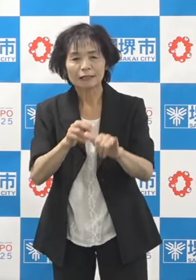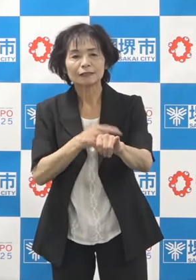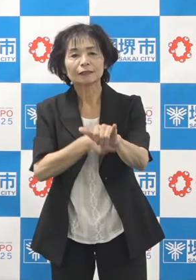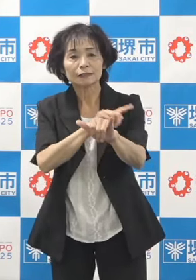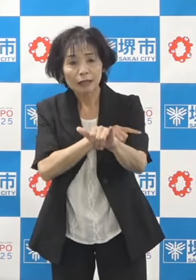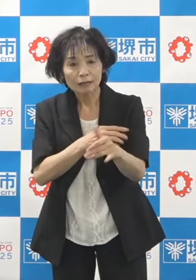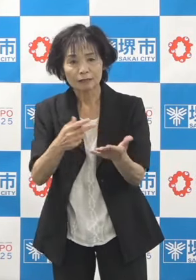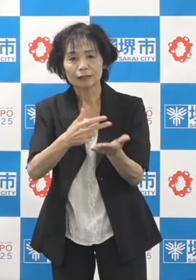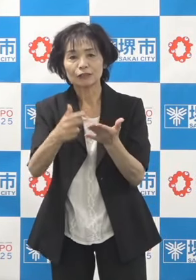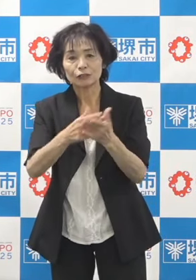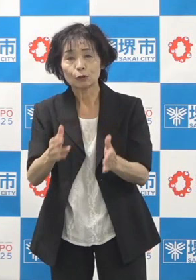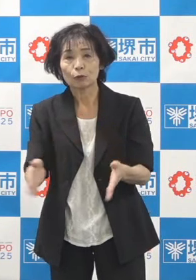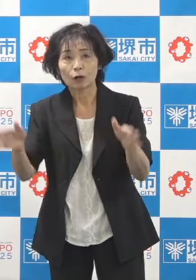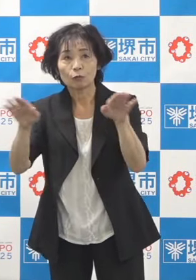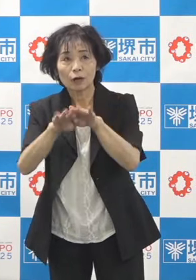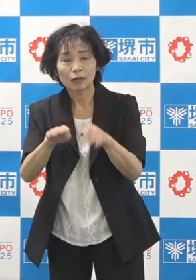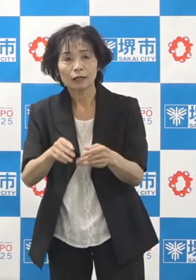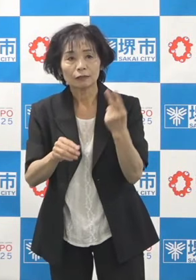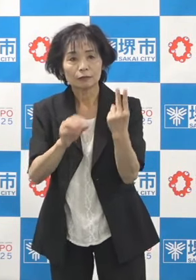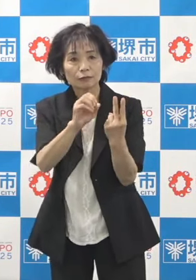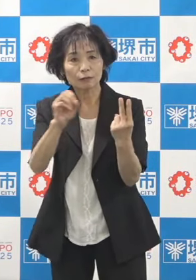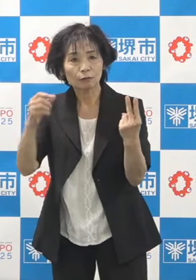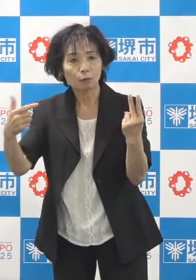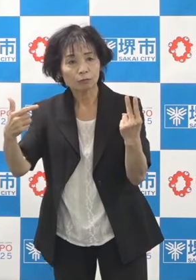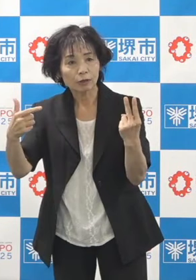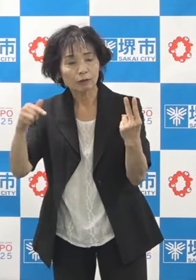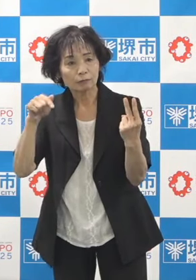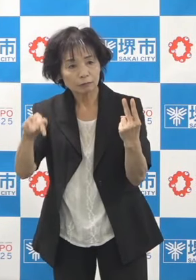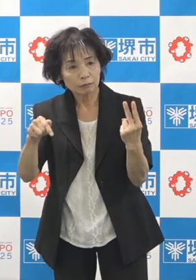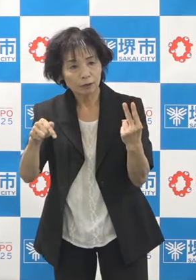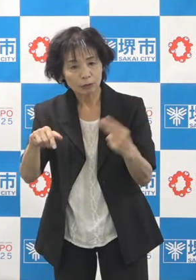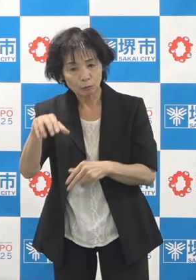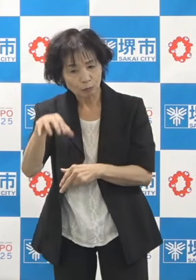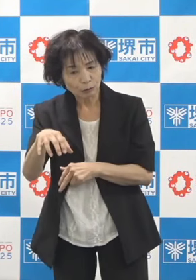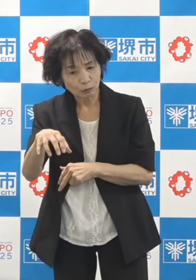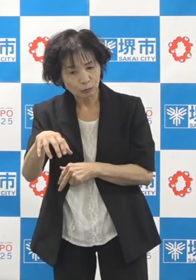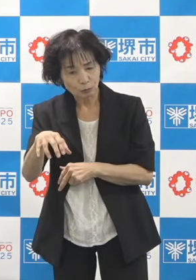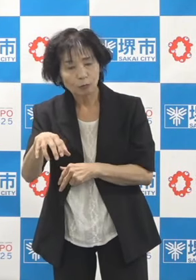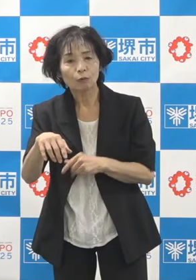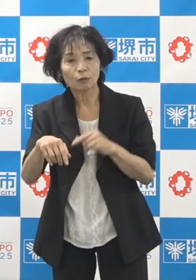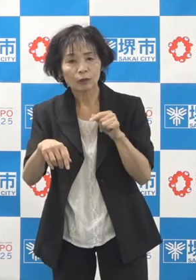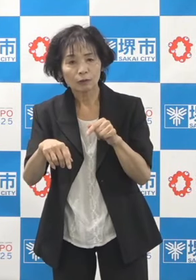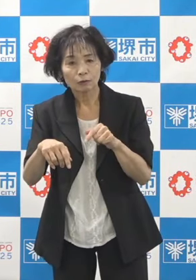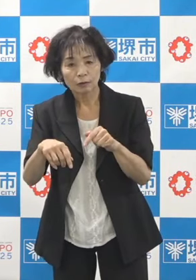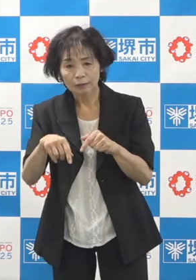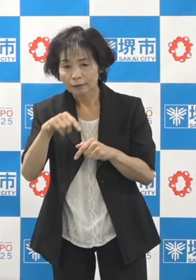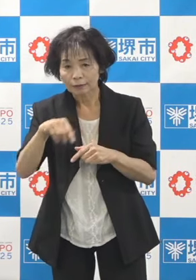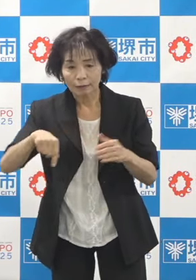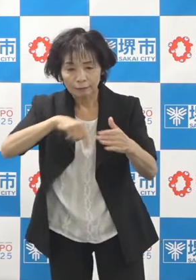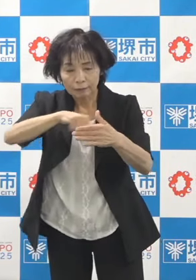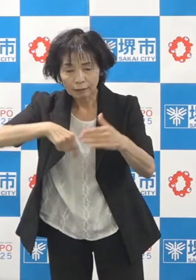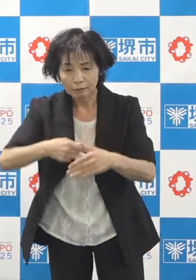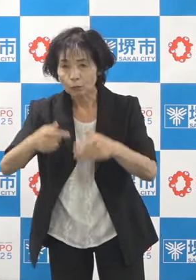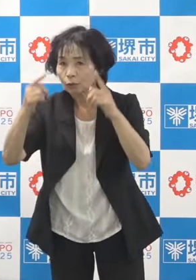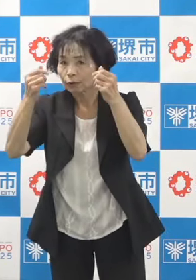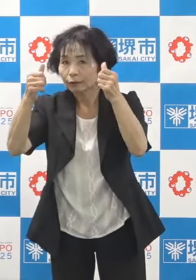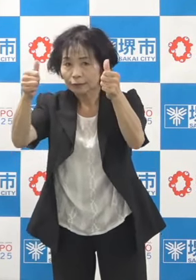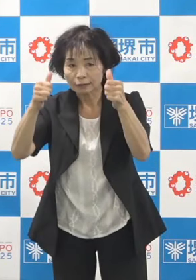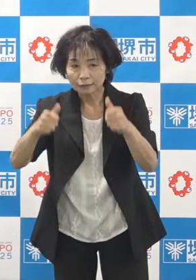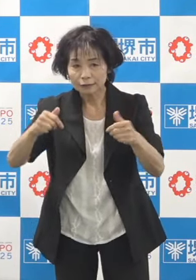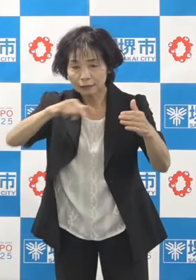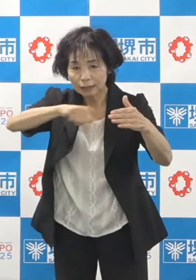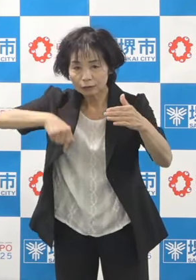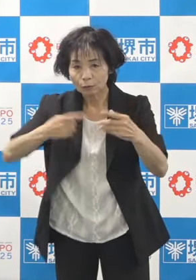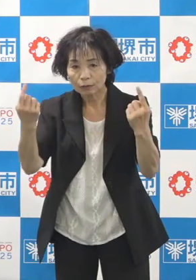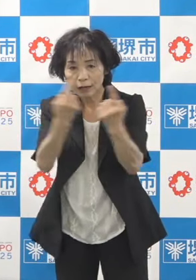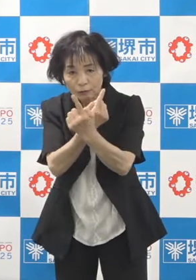は多分2006年にリニューアルして、あの場所にできた後って多分別に中をこう展示内容を変えたりとかっていうことも多分あんまりないと思うん